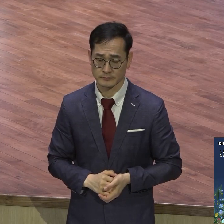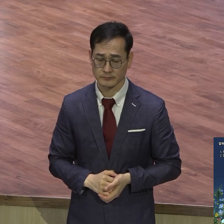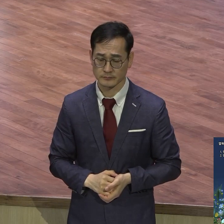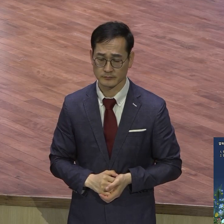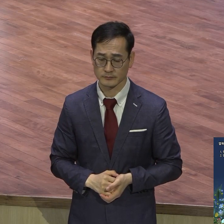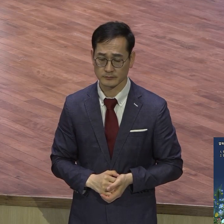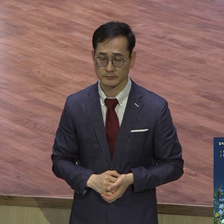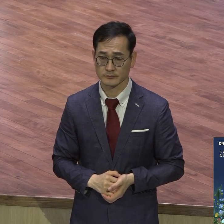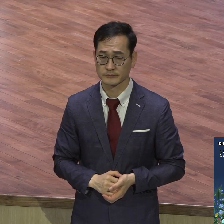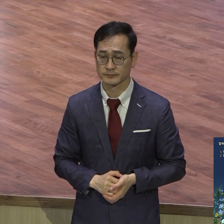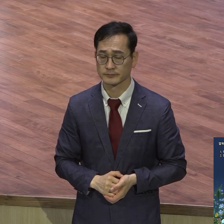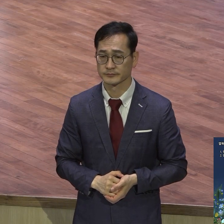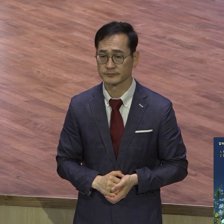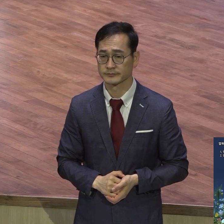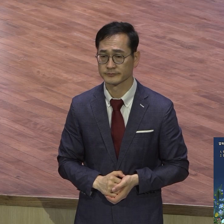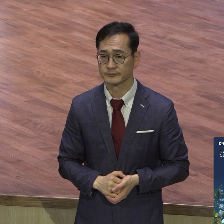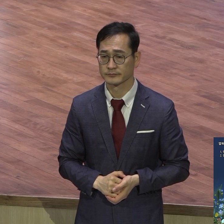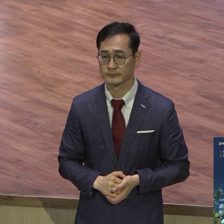더 뭐 할 건데 그거